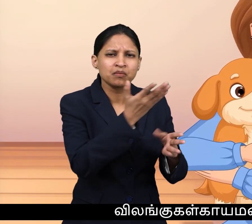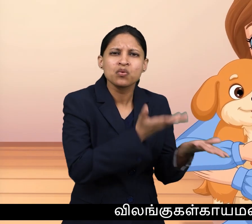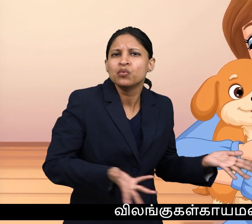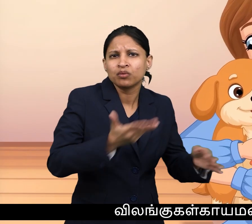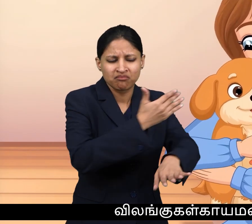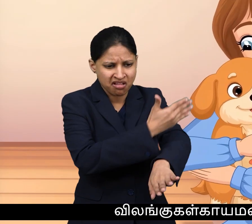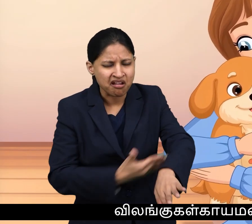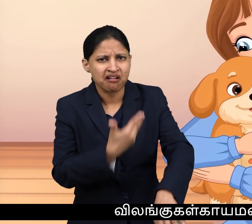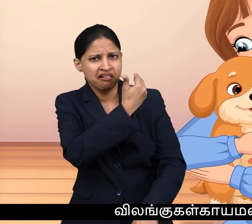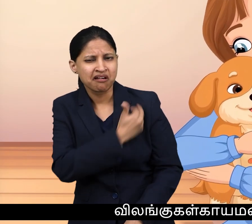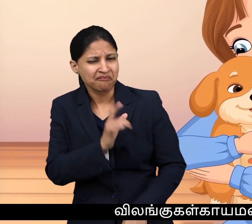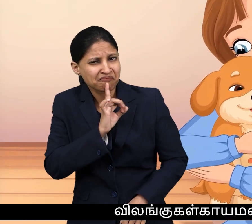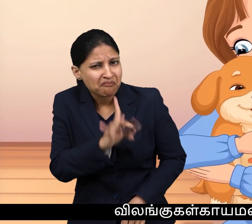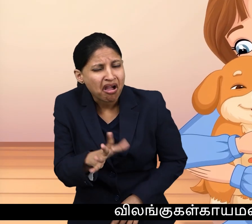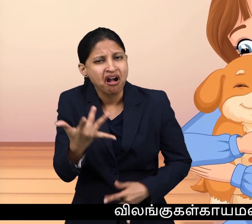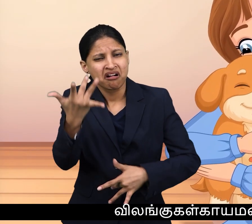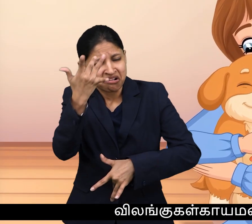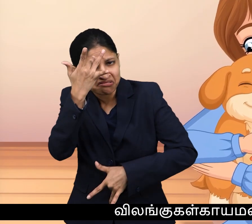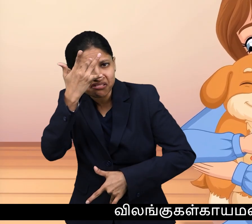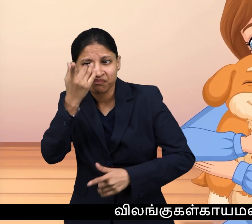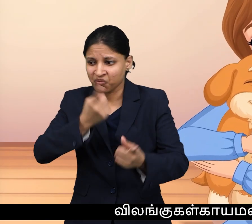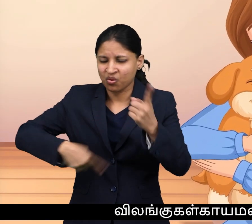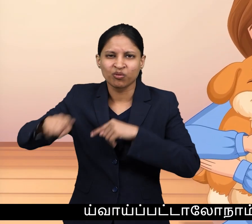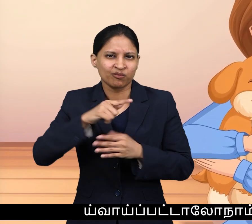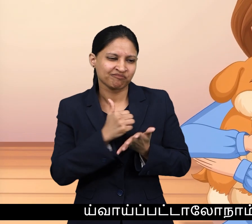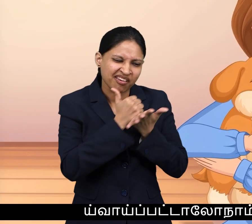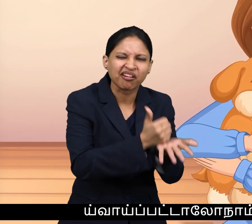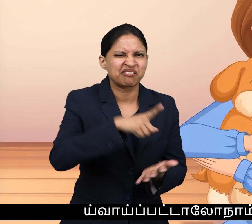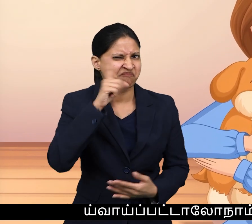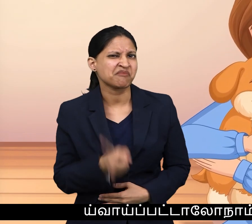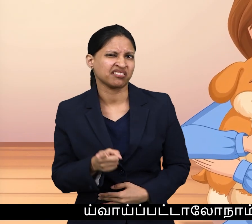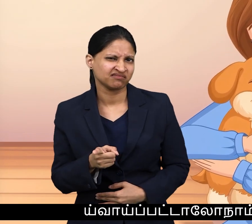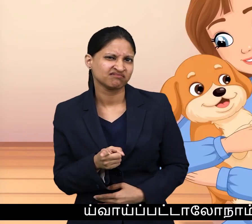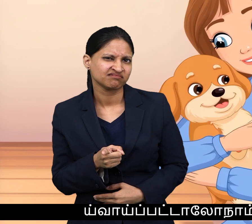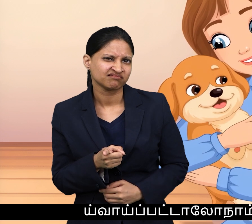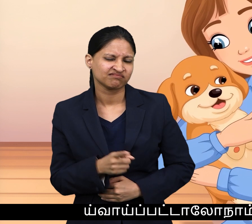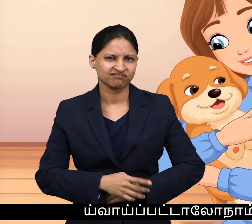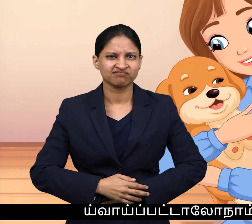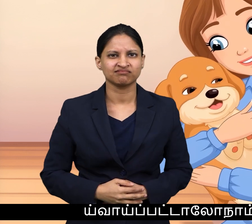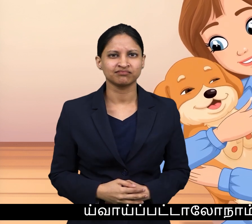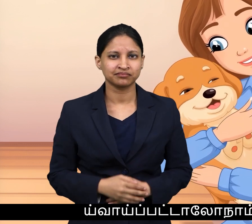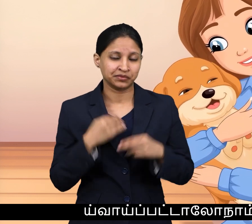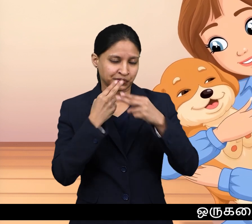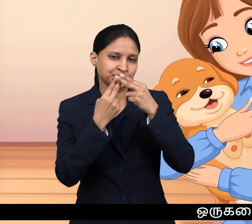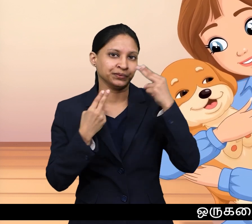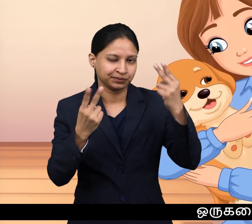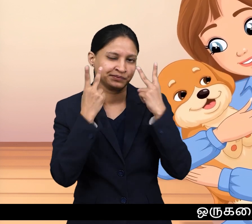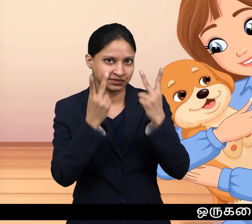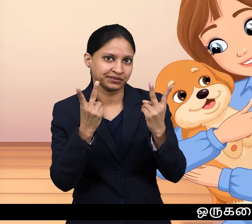விலங்குகள் காயமடைந்தாலோ அல்லது நோய்வாய்ப்பட்டாலோ நாம் அவற்றுக்கு உதவ வேண்டும். சரி, ஒரு கதை